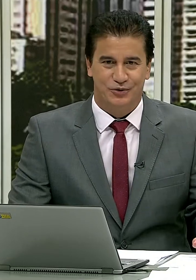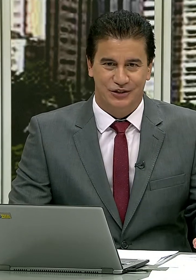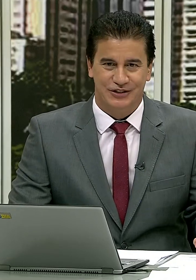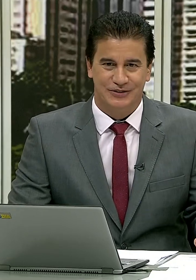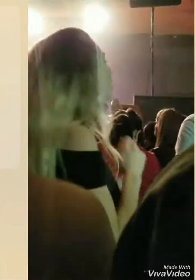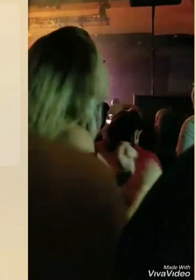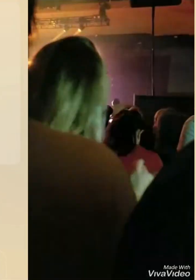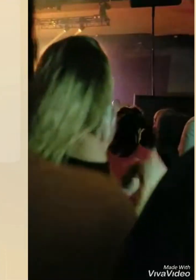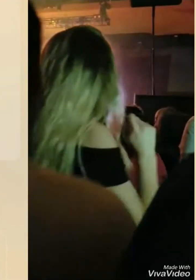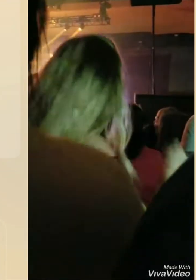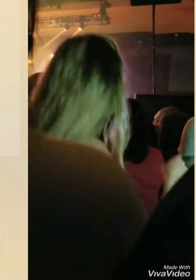hoje.